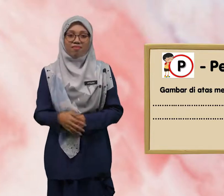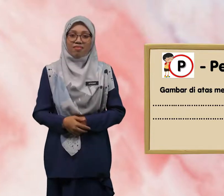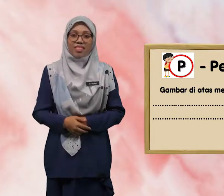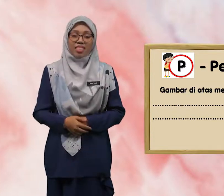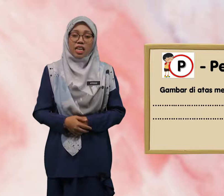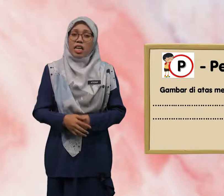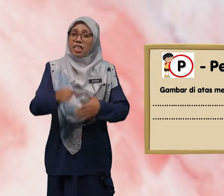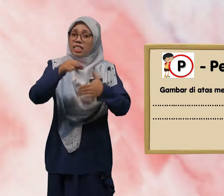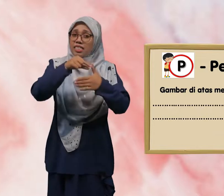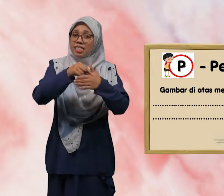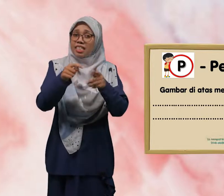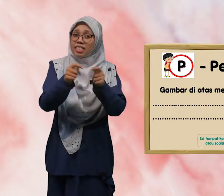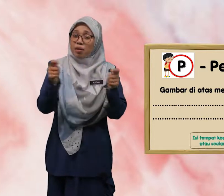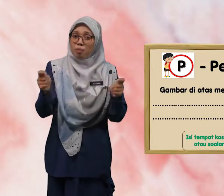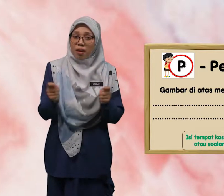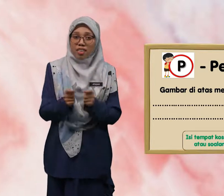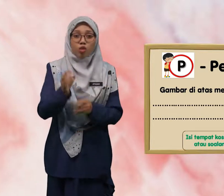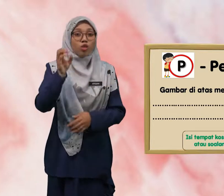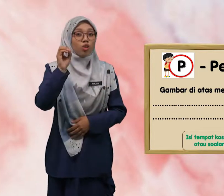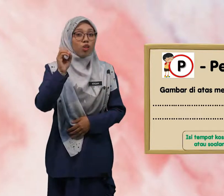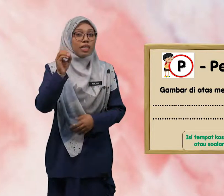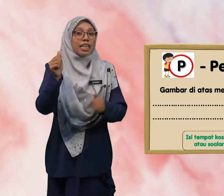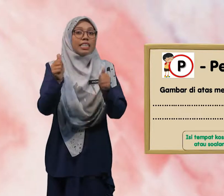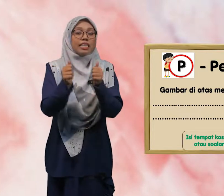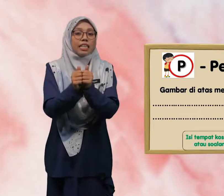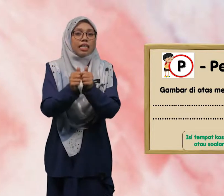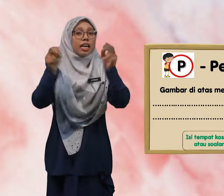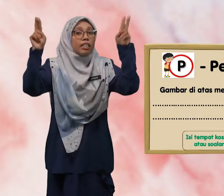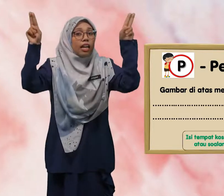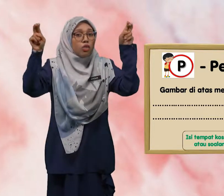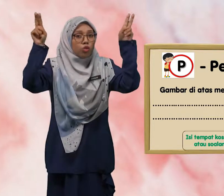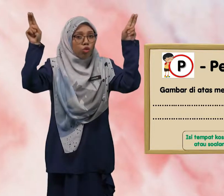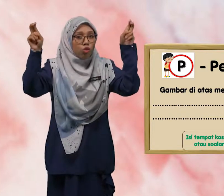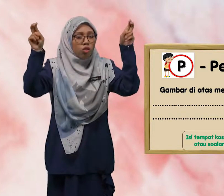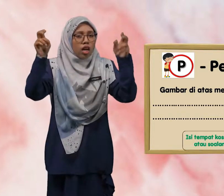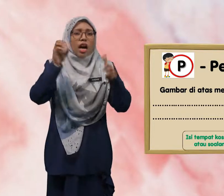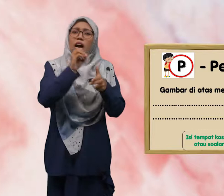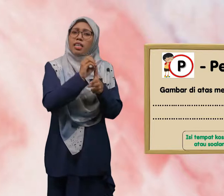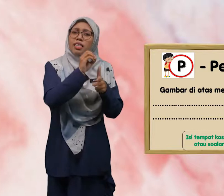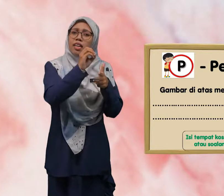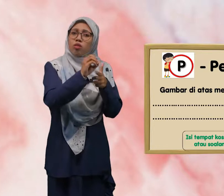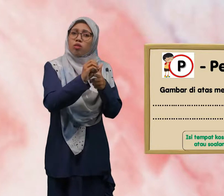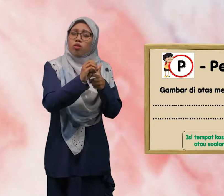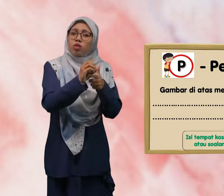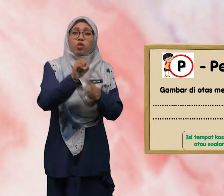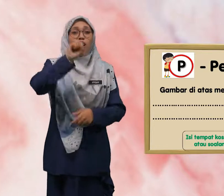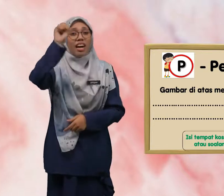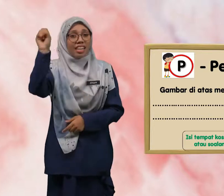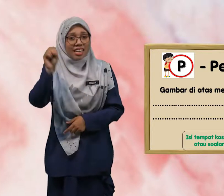Hai isi tempat kosong dengan tajuk atau soal